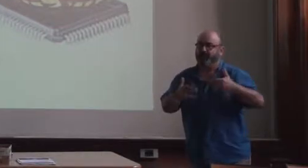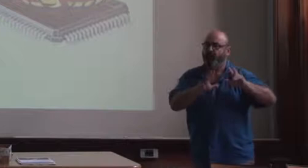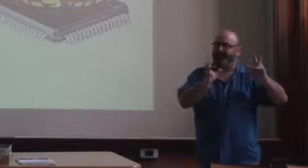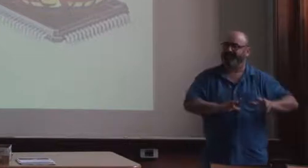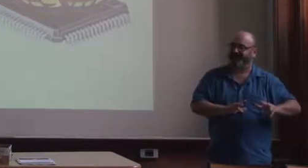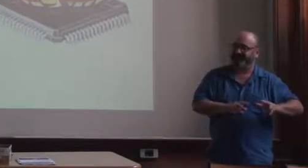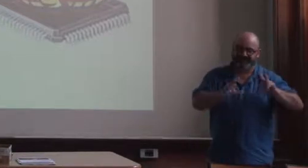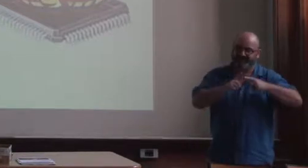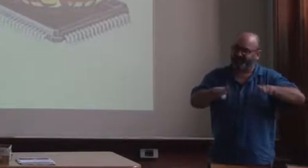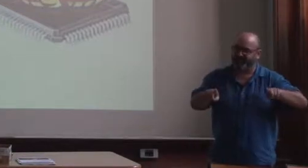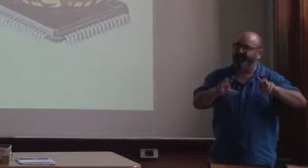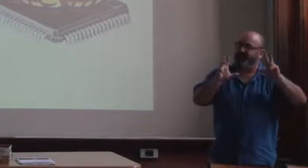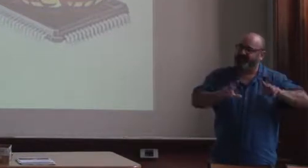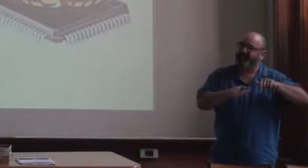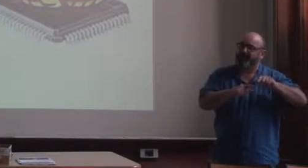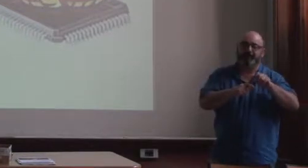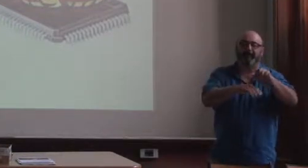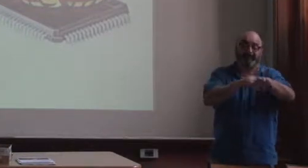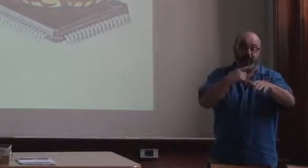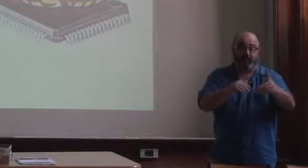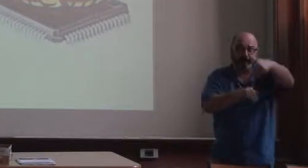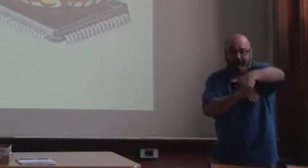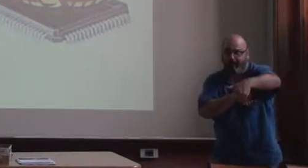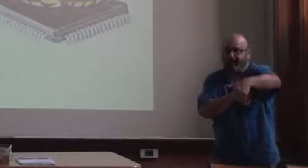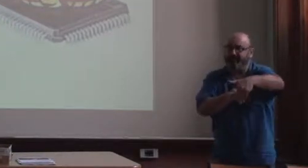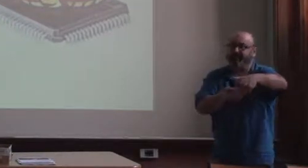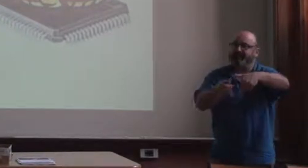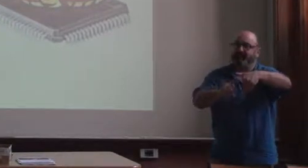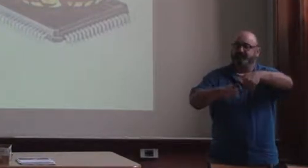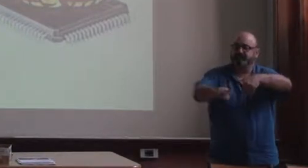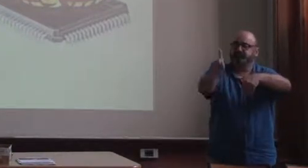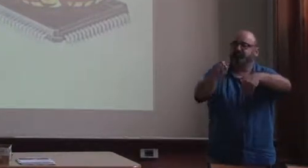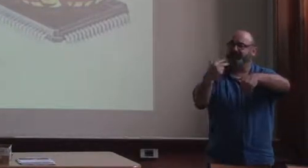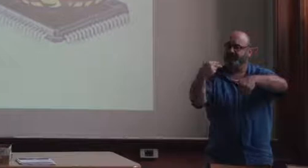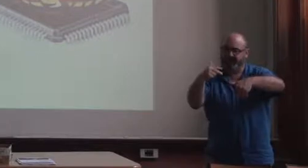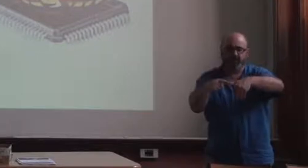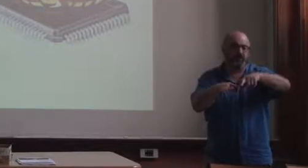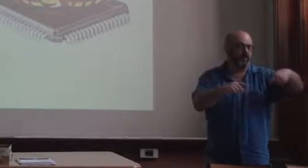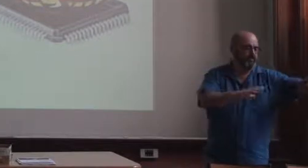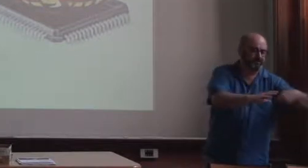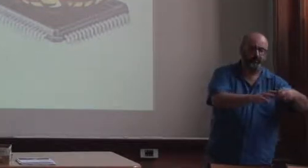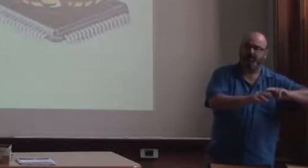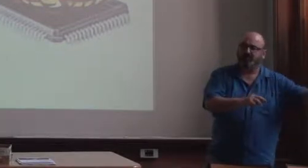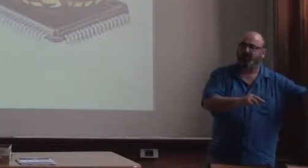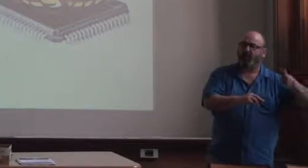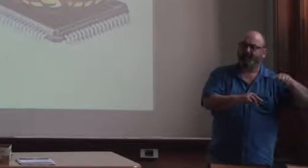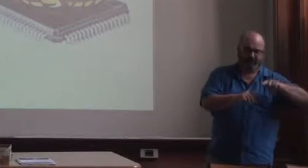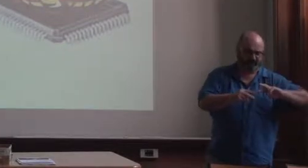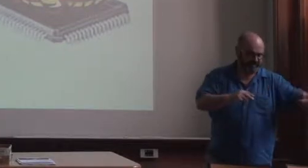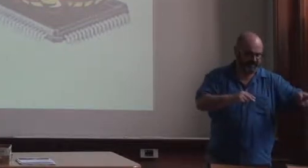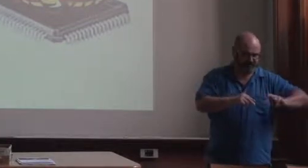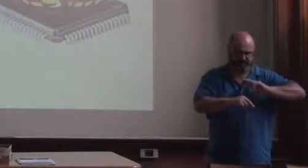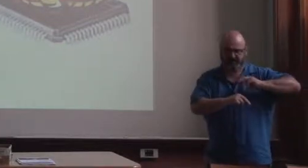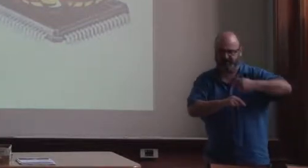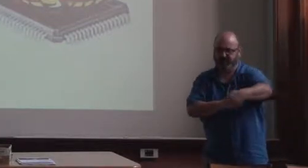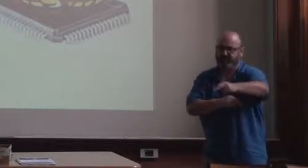dans un ordinateur, en gros, vos périphériques d'entrée-sortie, c'est des cartes vidéo, c'est de l'USB, c'est tous des trucs compliqués qui sont difficiles à